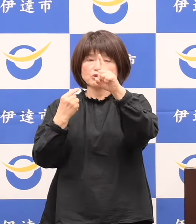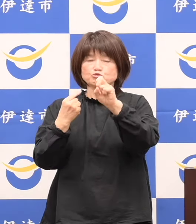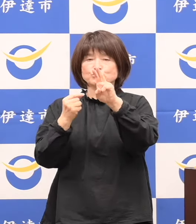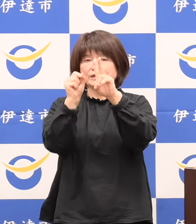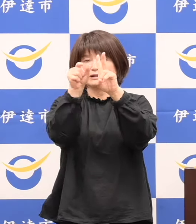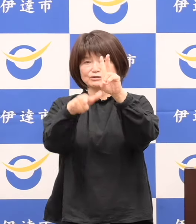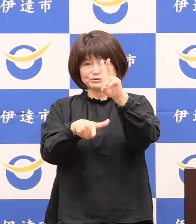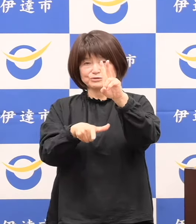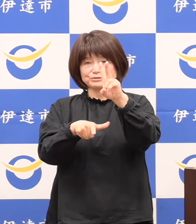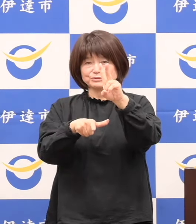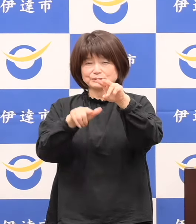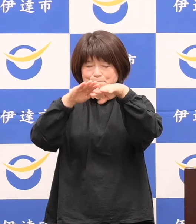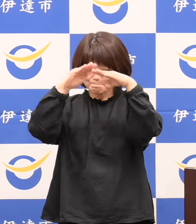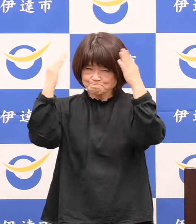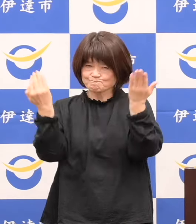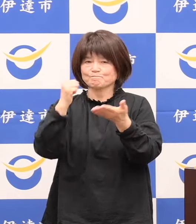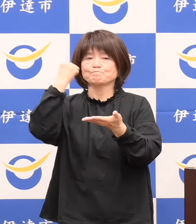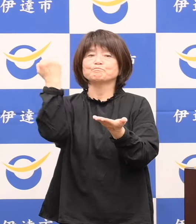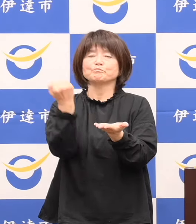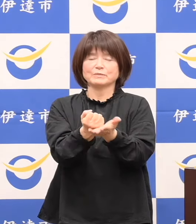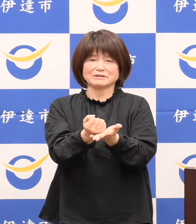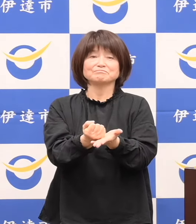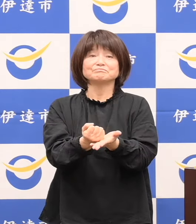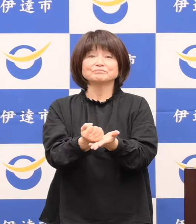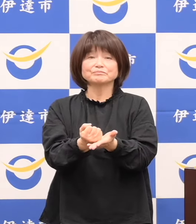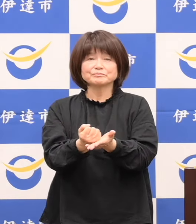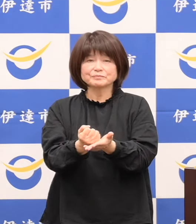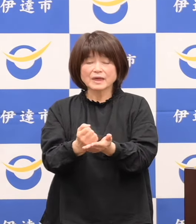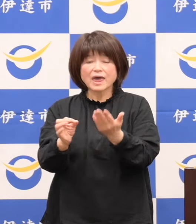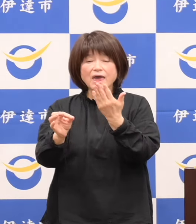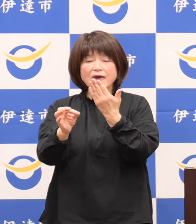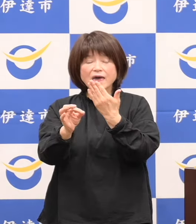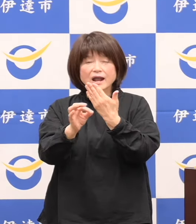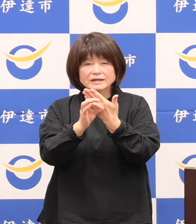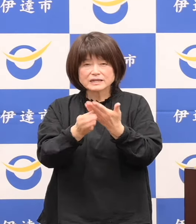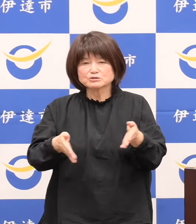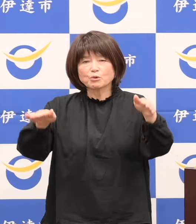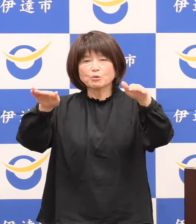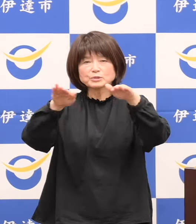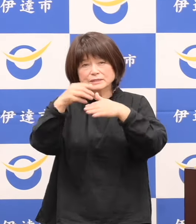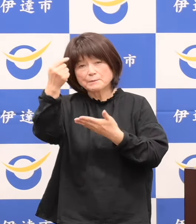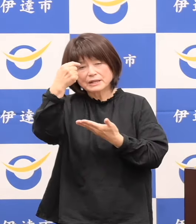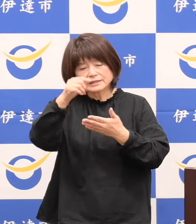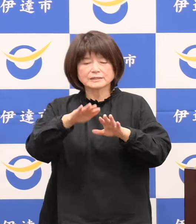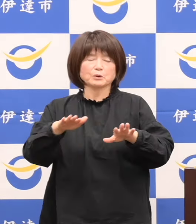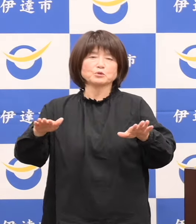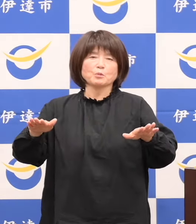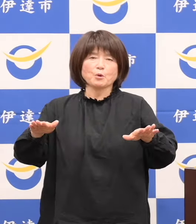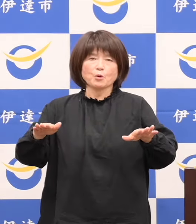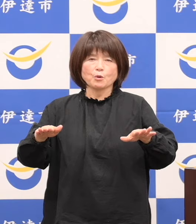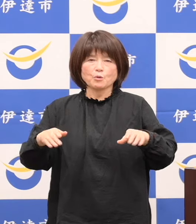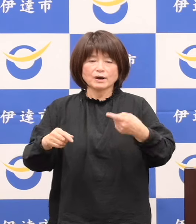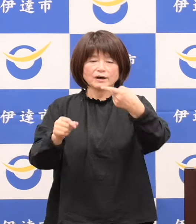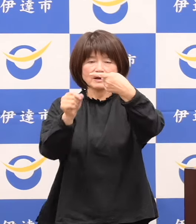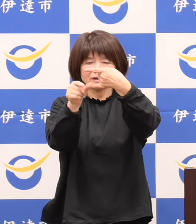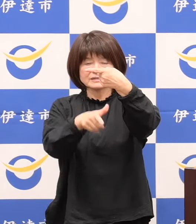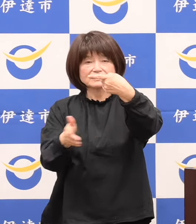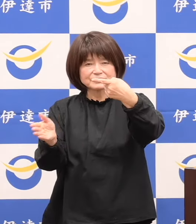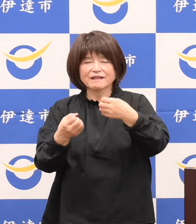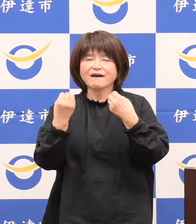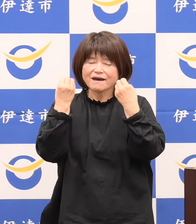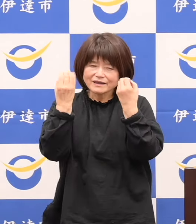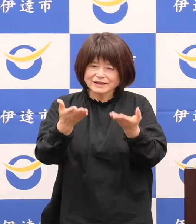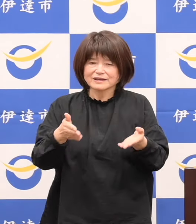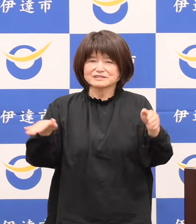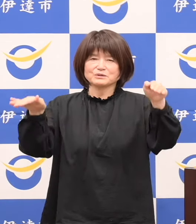に竣工を迎えまして、今まで仮設校舎で学んでいた児童たちは3学期から新しい校舎